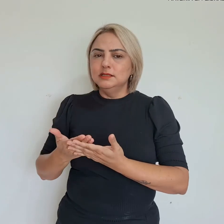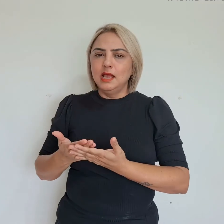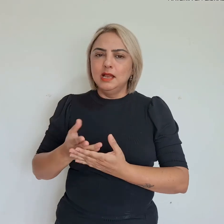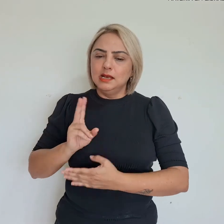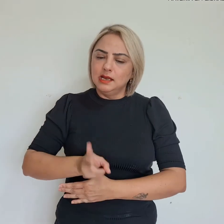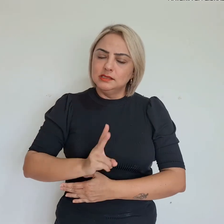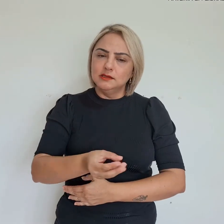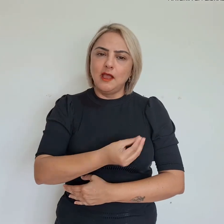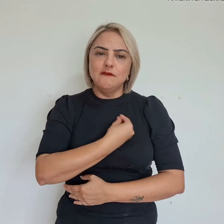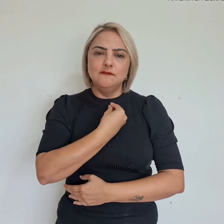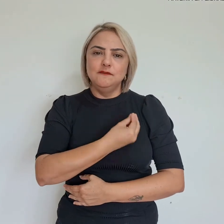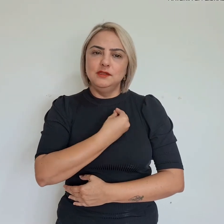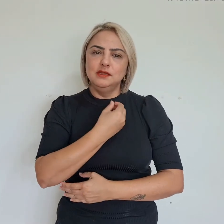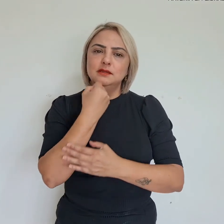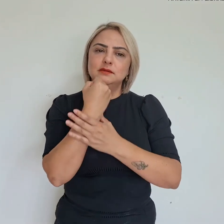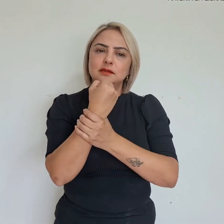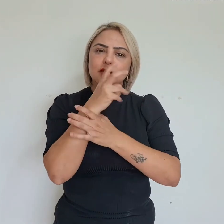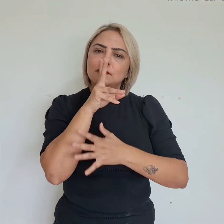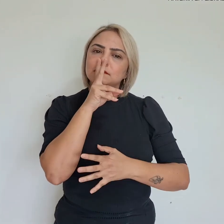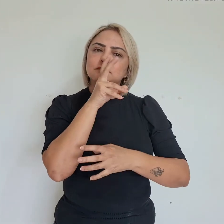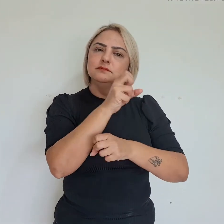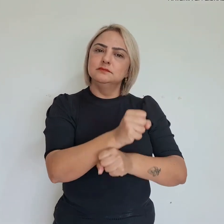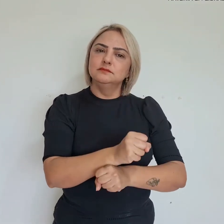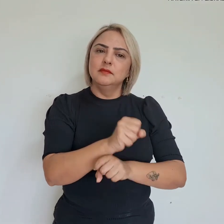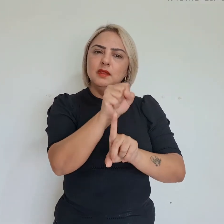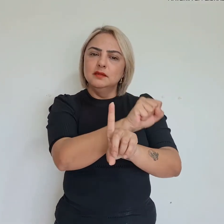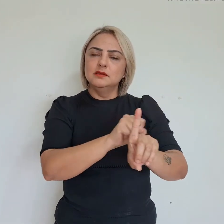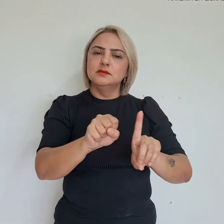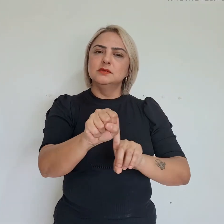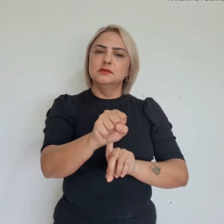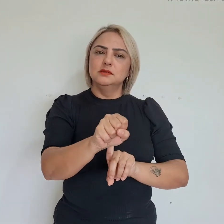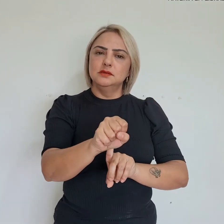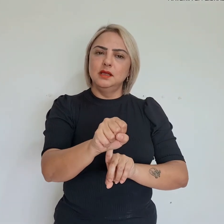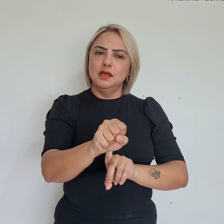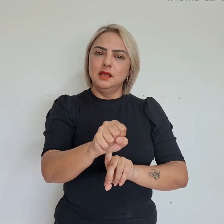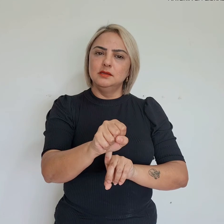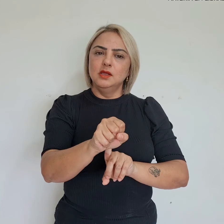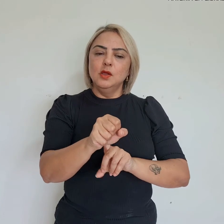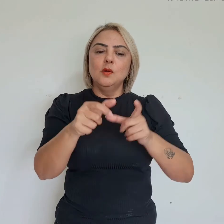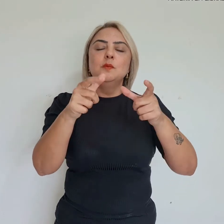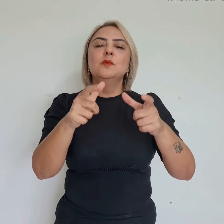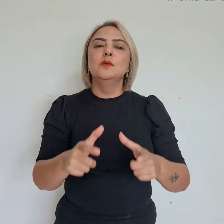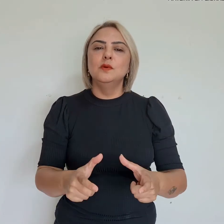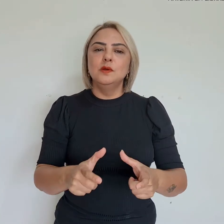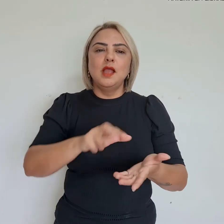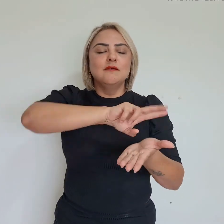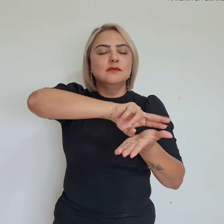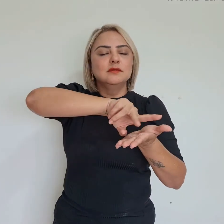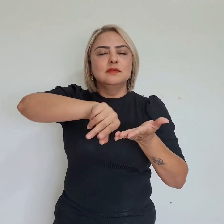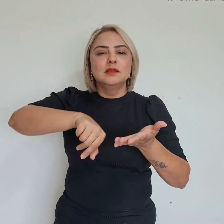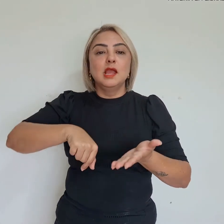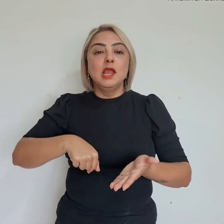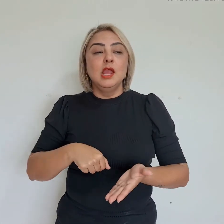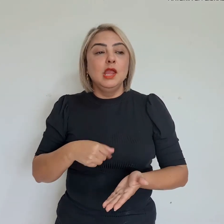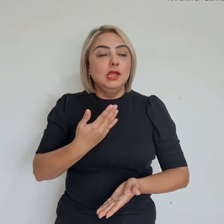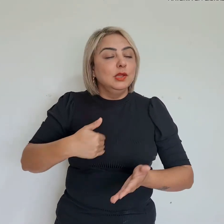vida e no fortalecimento da sociedade como espaço plural que todos e todas têm